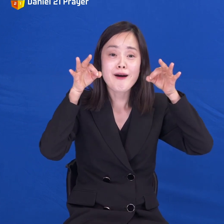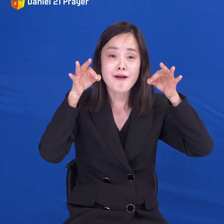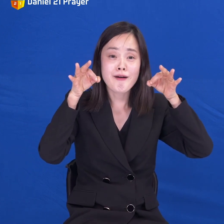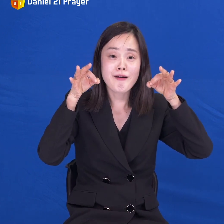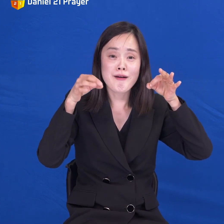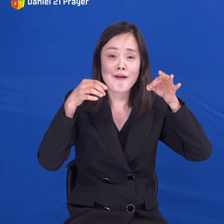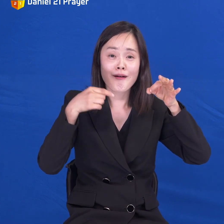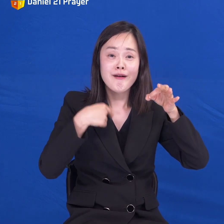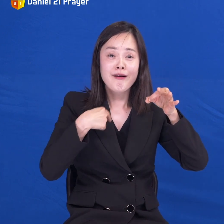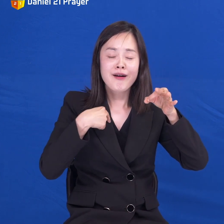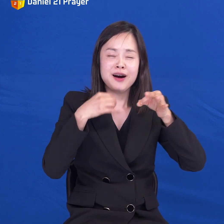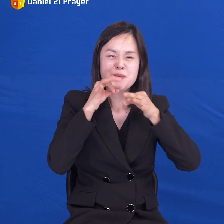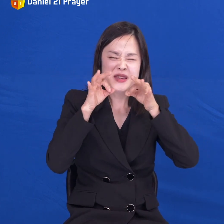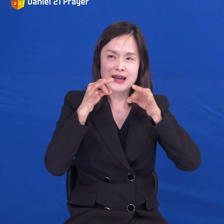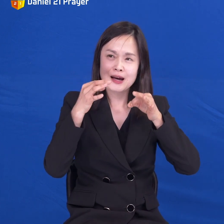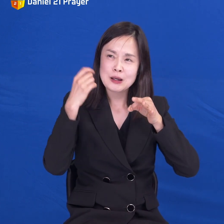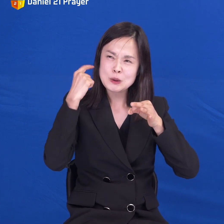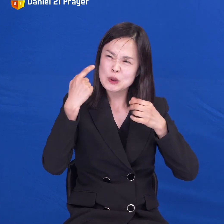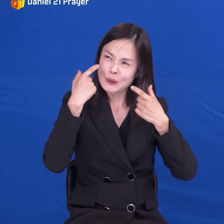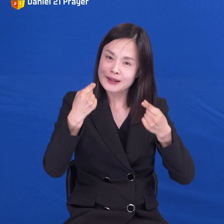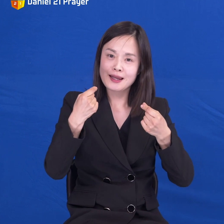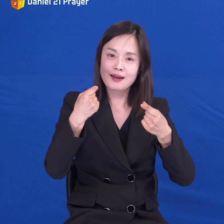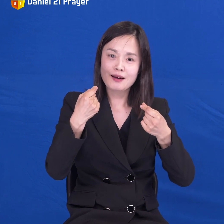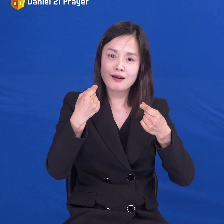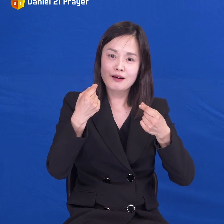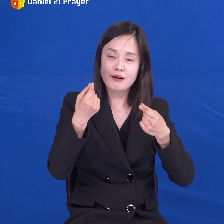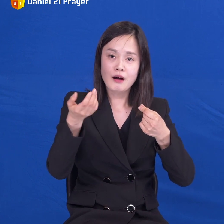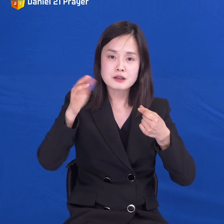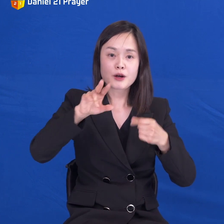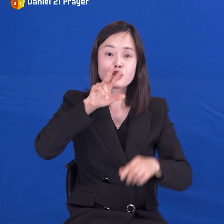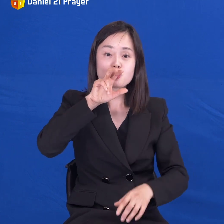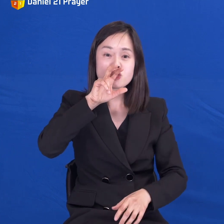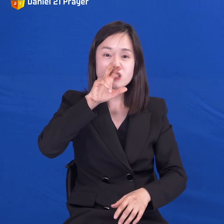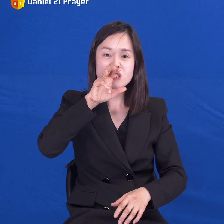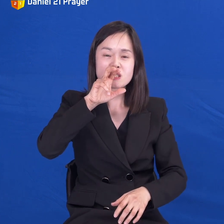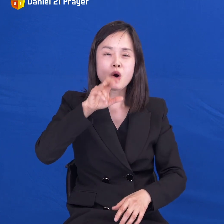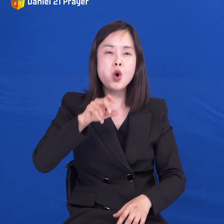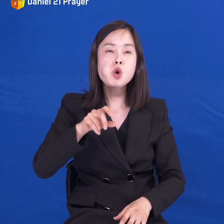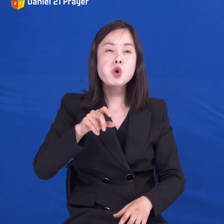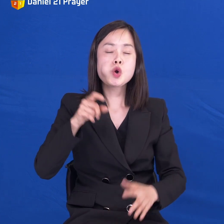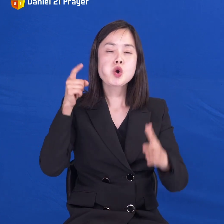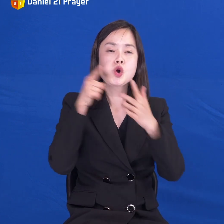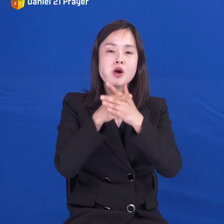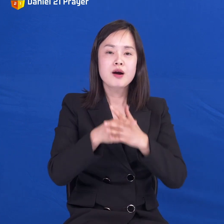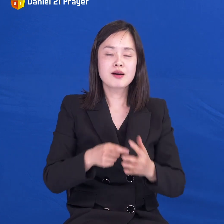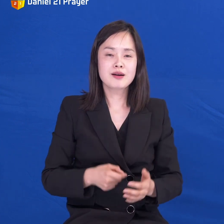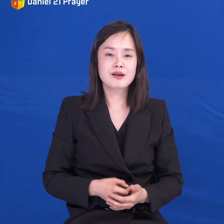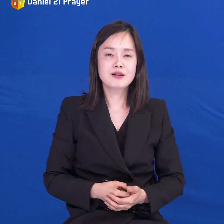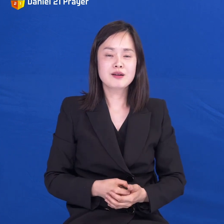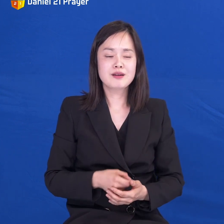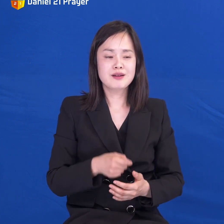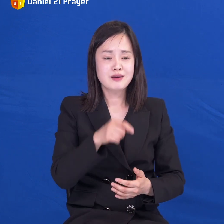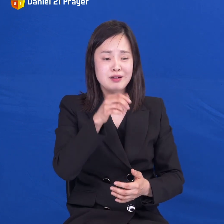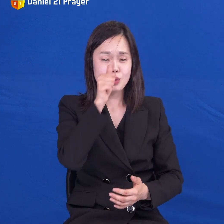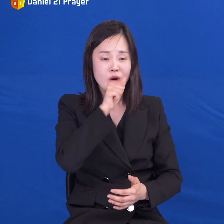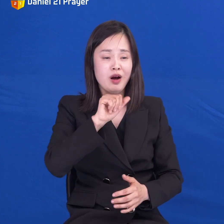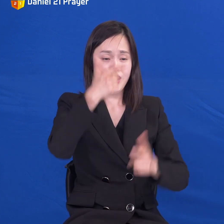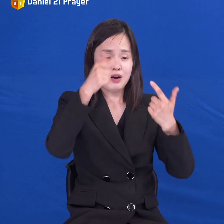근데 여러분, 쥐들이 전혀 반응하지 않습니다. 너는 짝퉁이야. 나 너